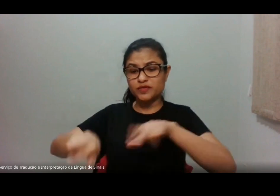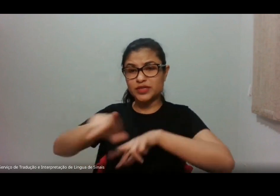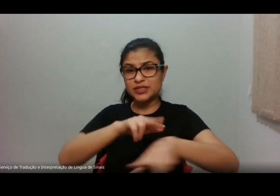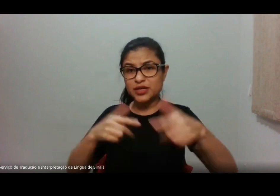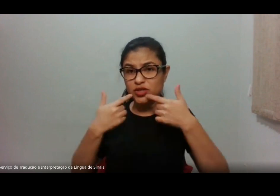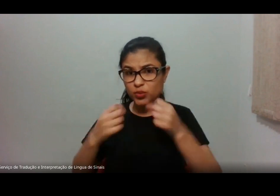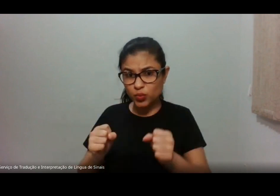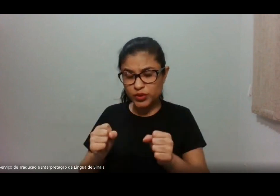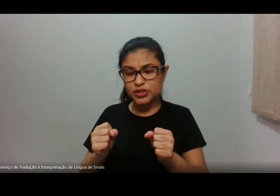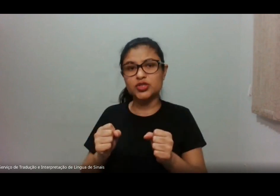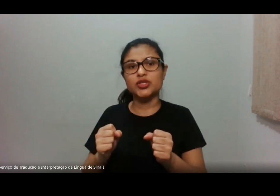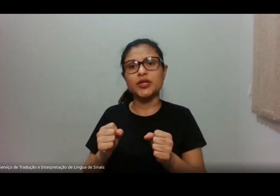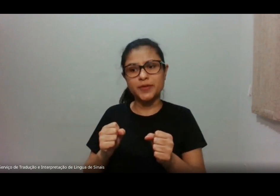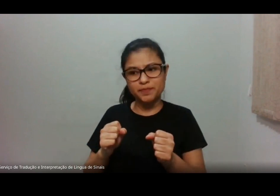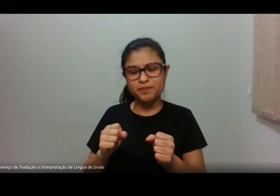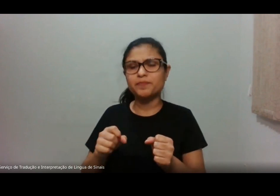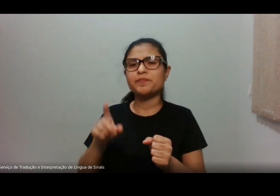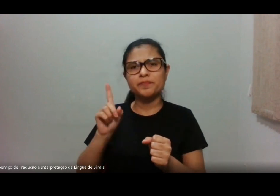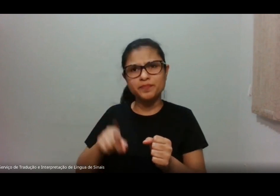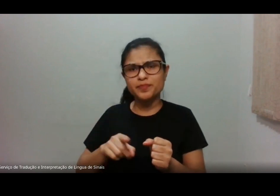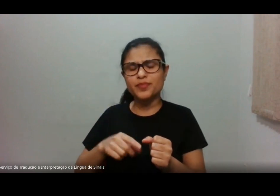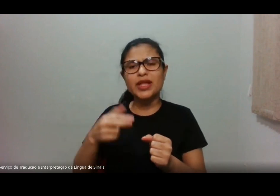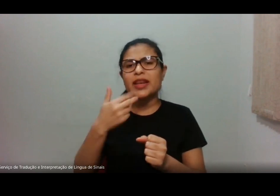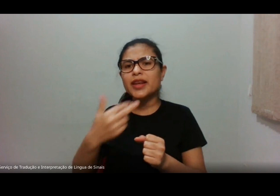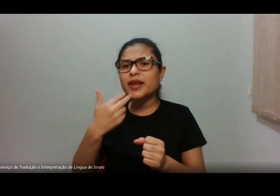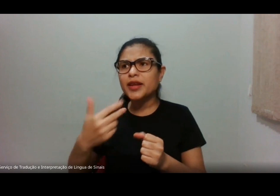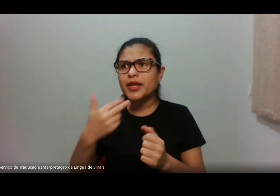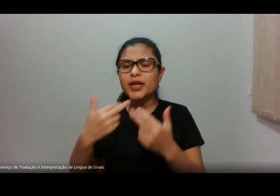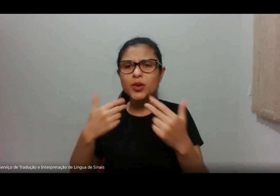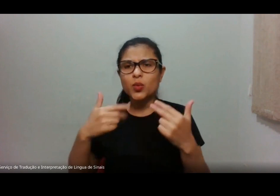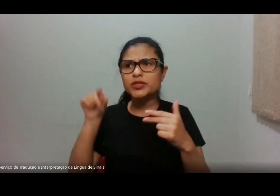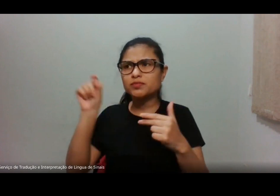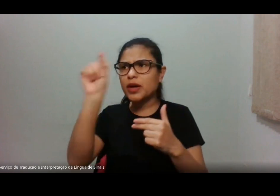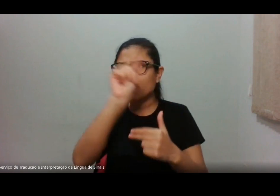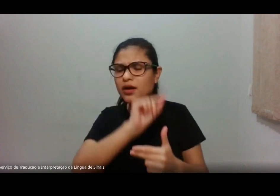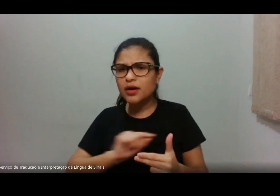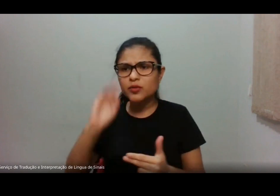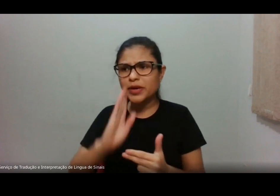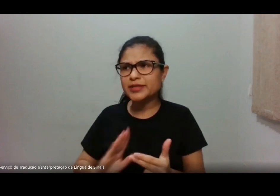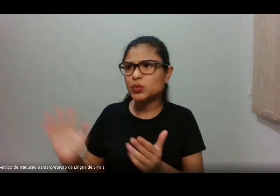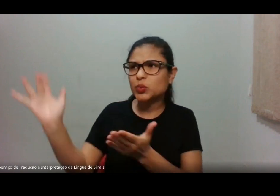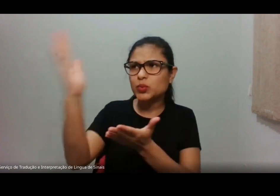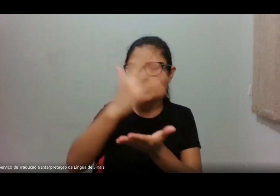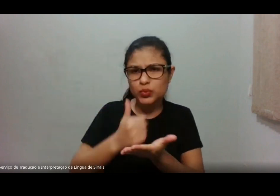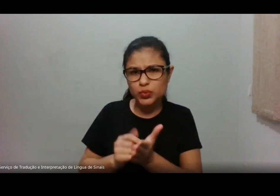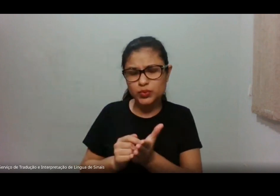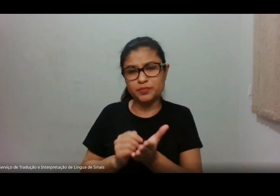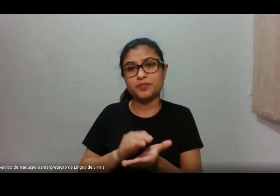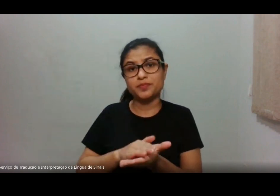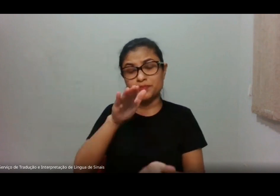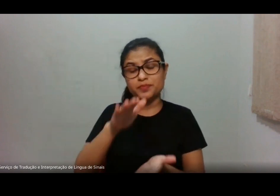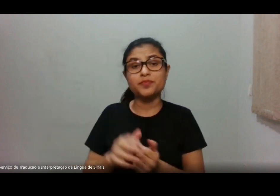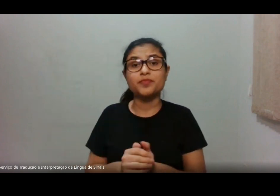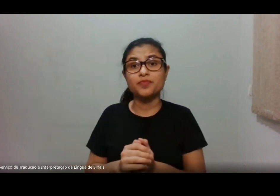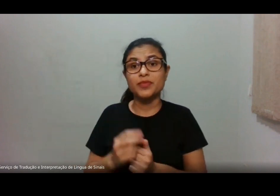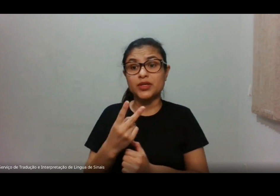Linguística, que está fazendo um inventário das línguas, no Brasil. E em 2018, por